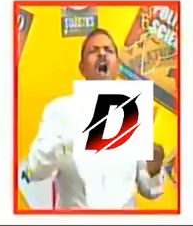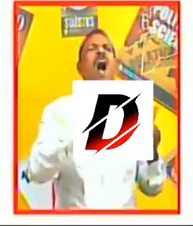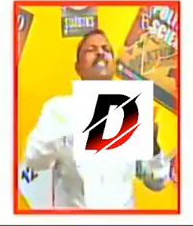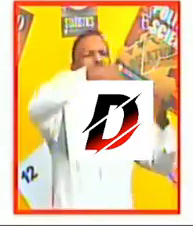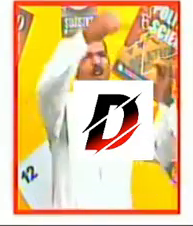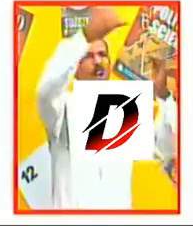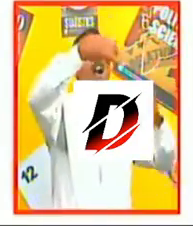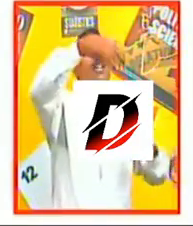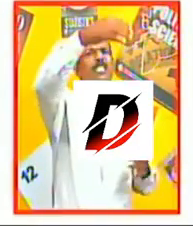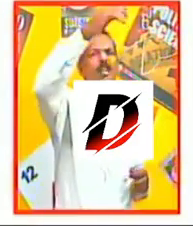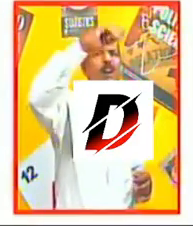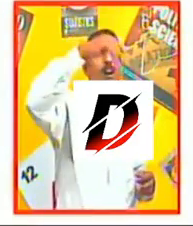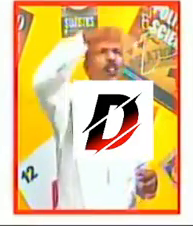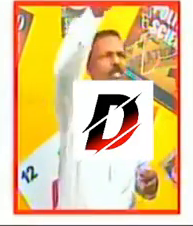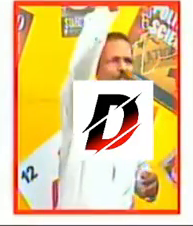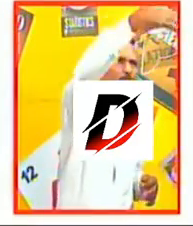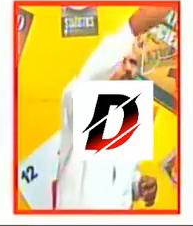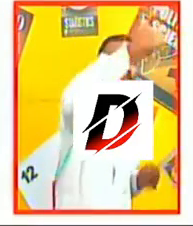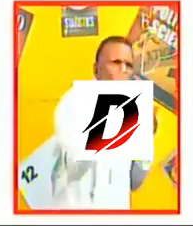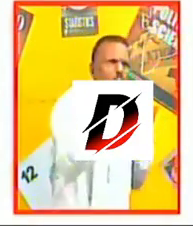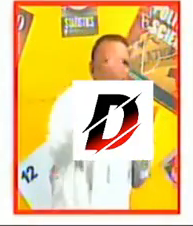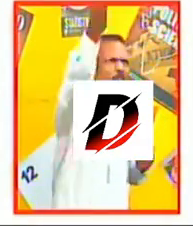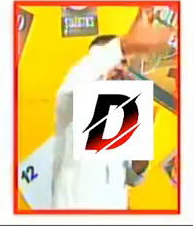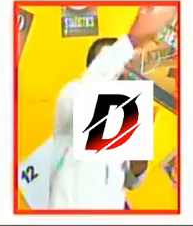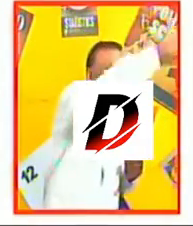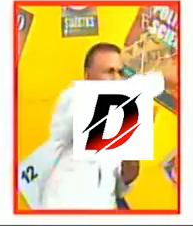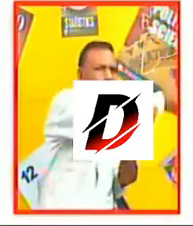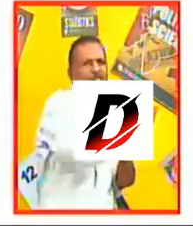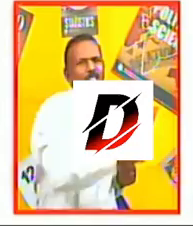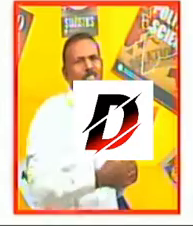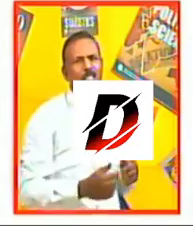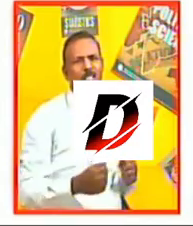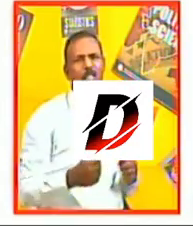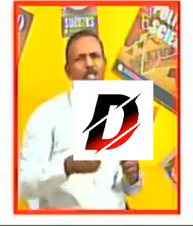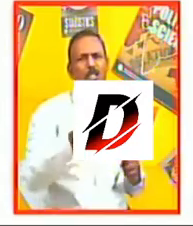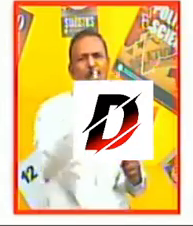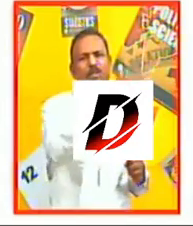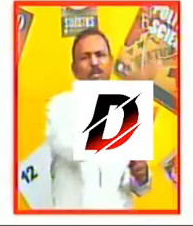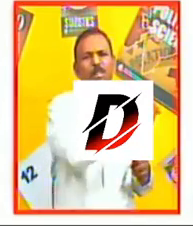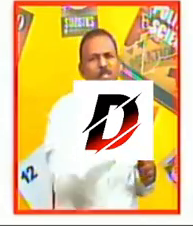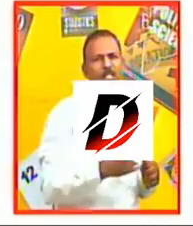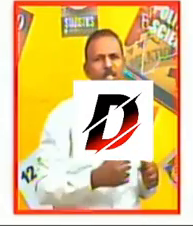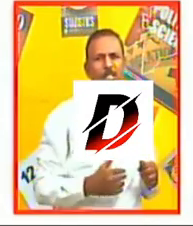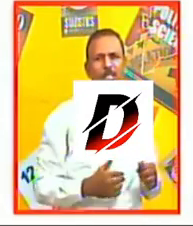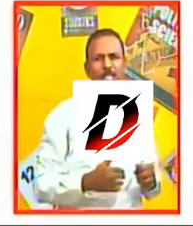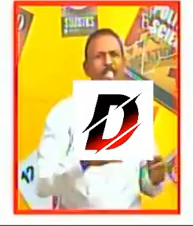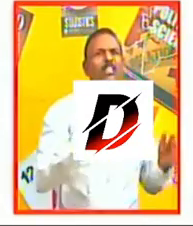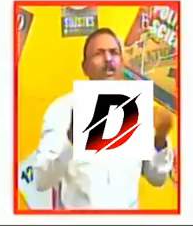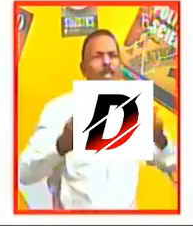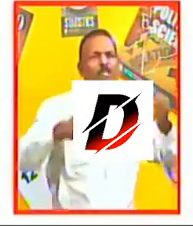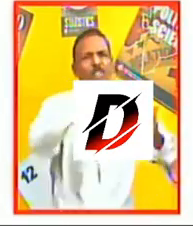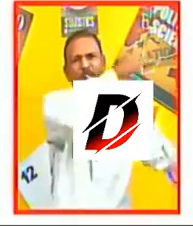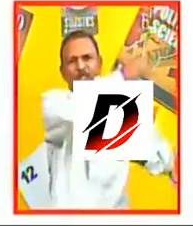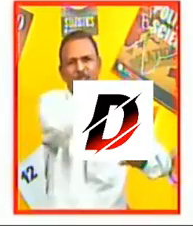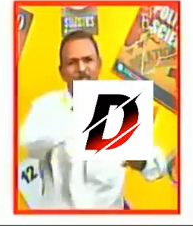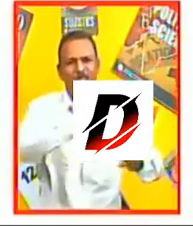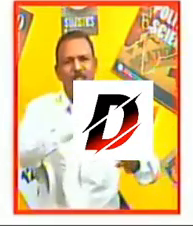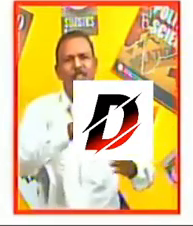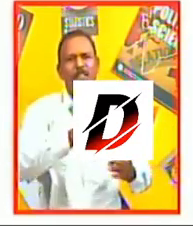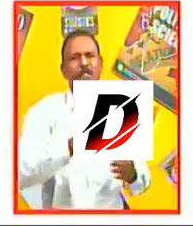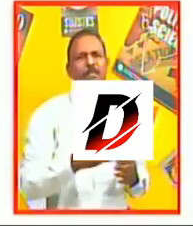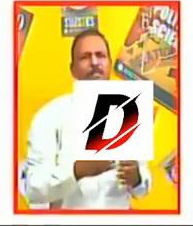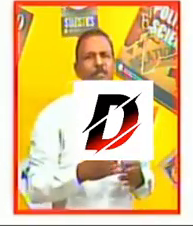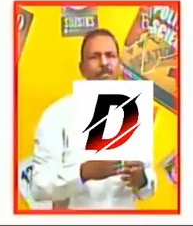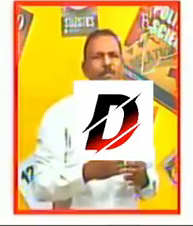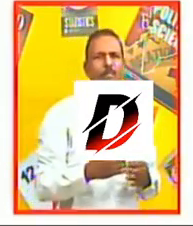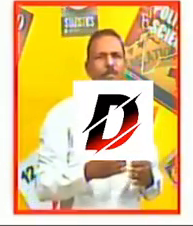கடும் குளிர்காற்று இந்தியாவை தாக்குது, அந்த காற்று அப்படியே தடுத்து நிப்பாட்டிடுச்சு. நிப்பாட்டுறதுக்கப்புறம்